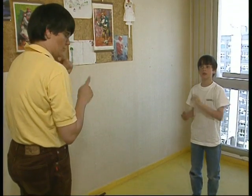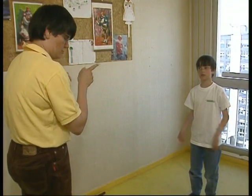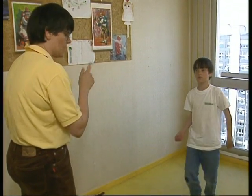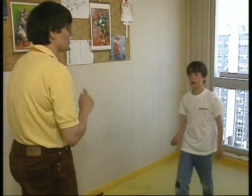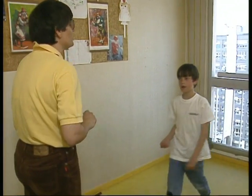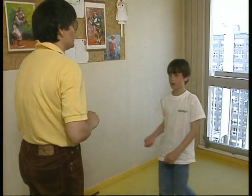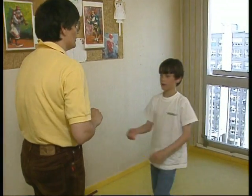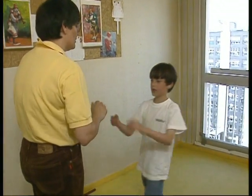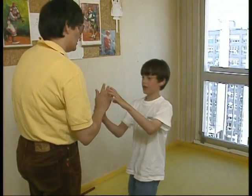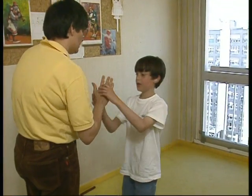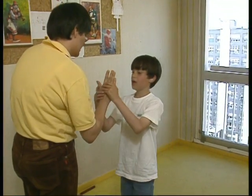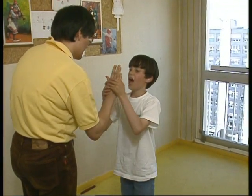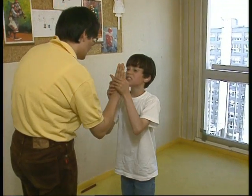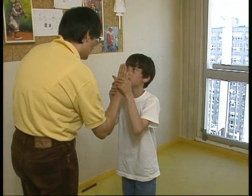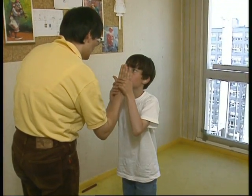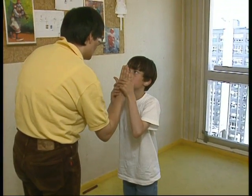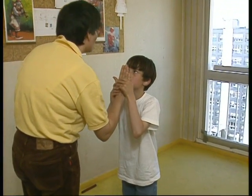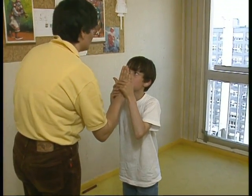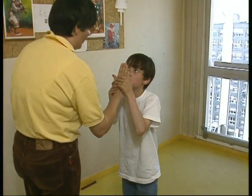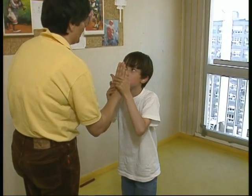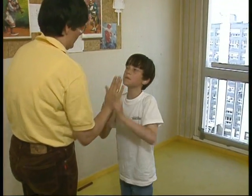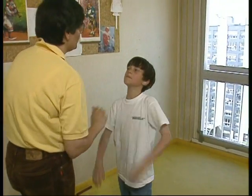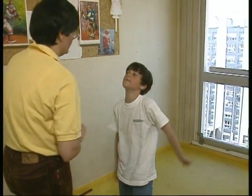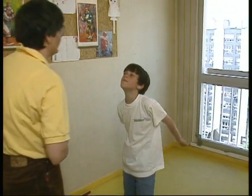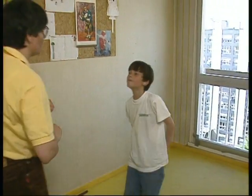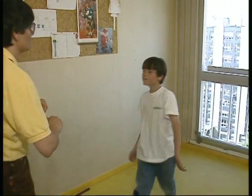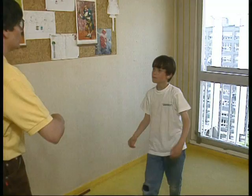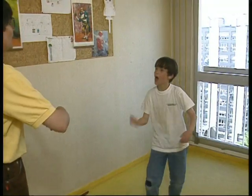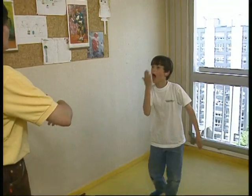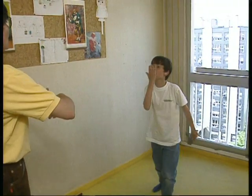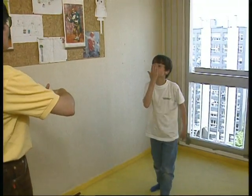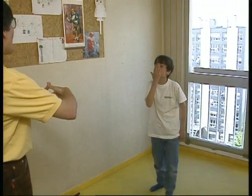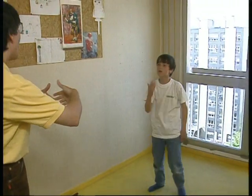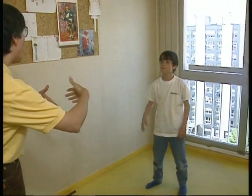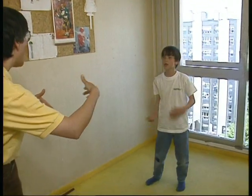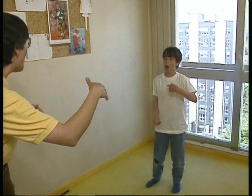souffle. Très bien. Vas-y. Ah ouais, super. Super, très bien.